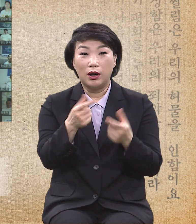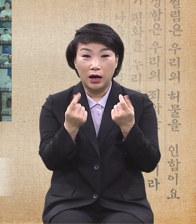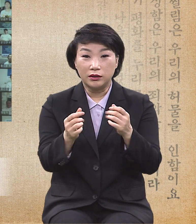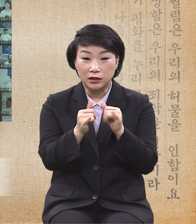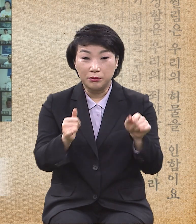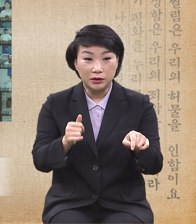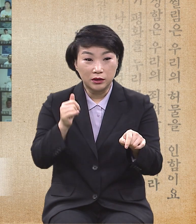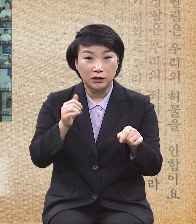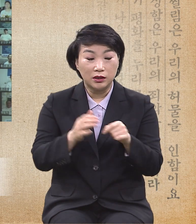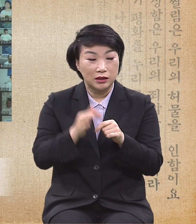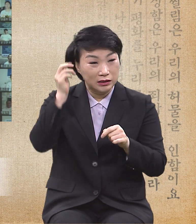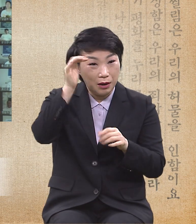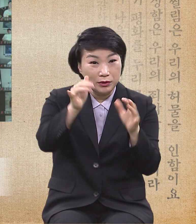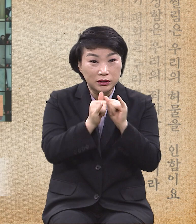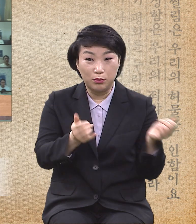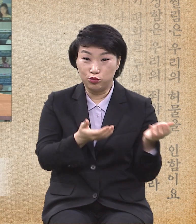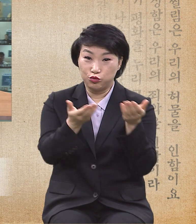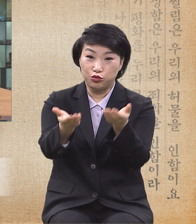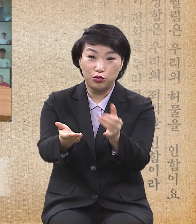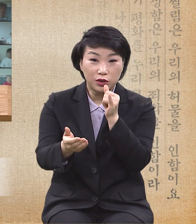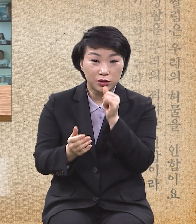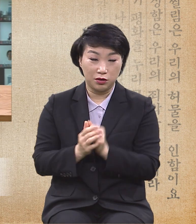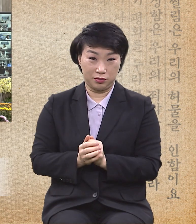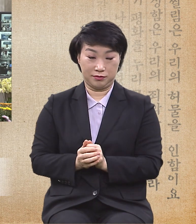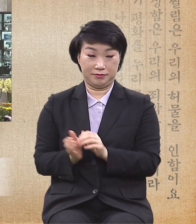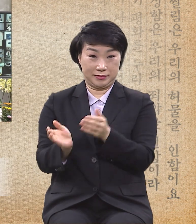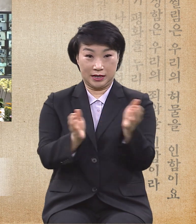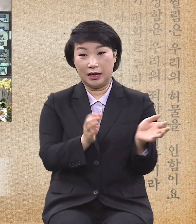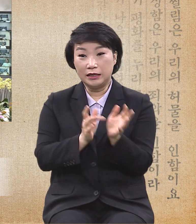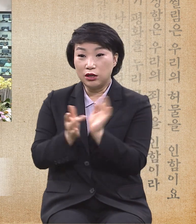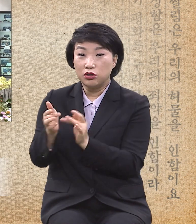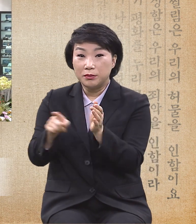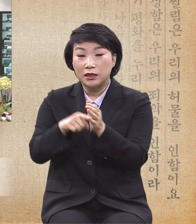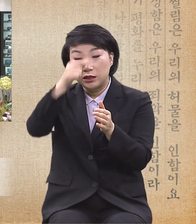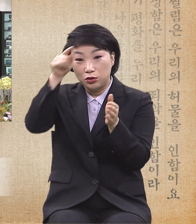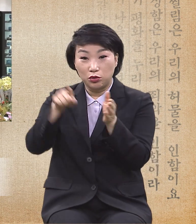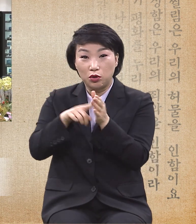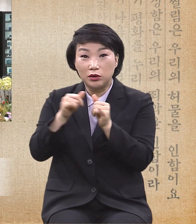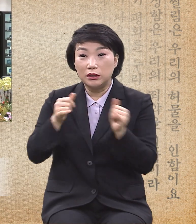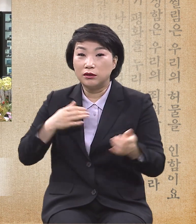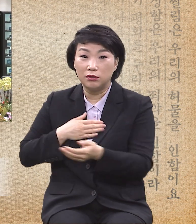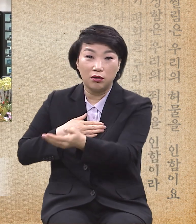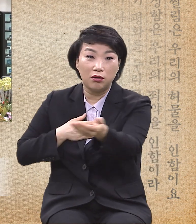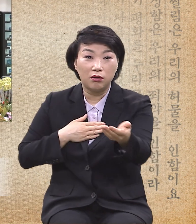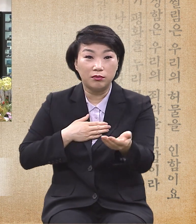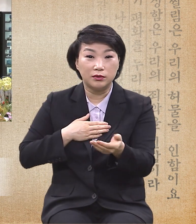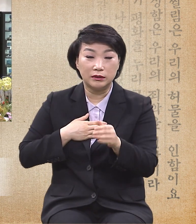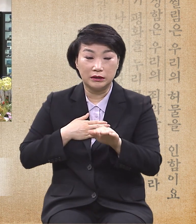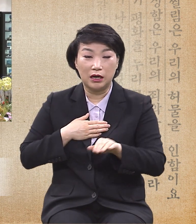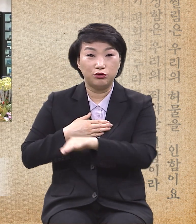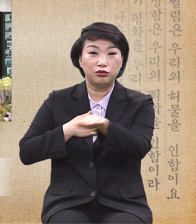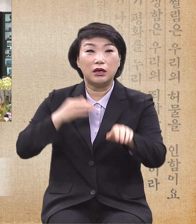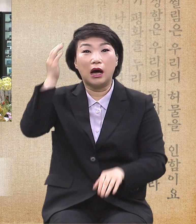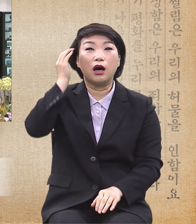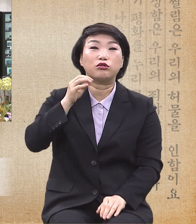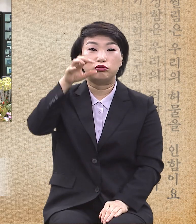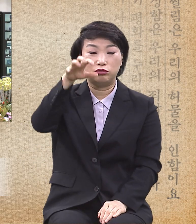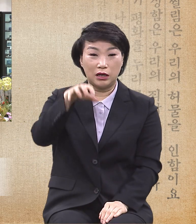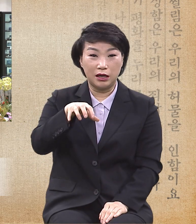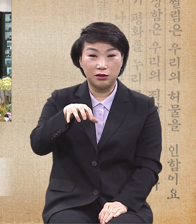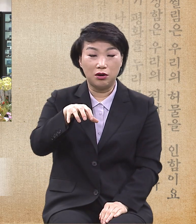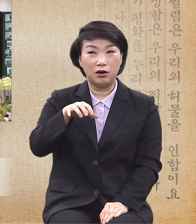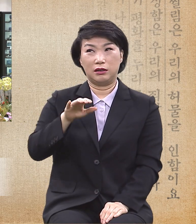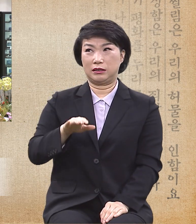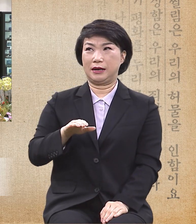줘요. 우리 예수 믿는 기독교인들이 여러분 우리나라에서